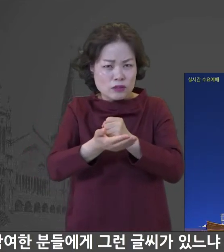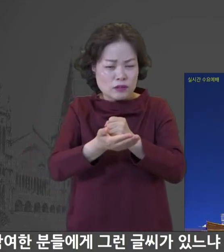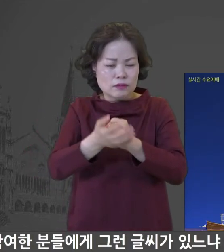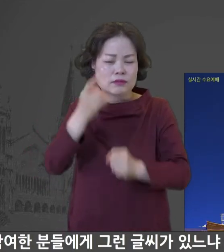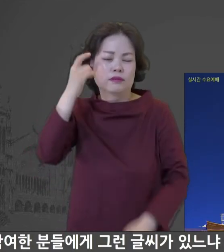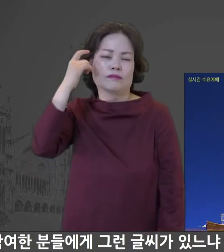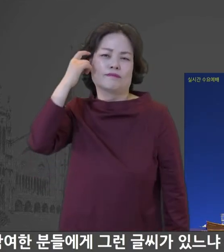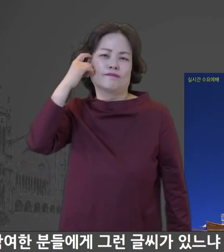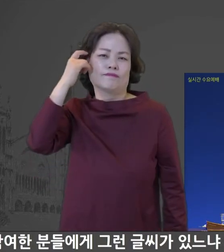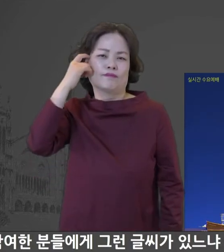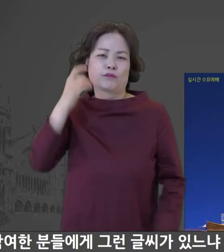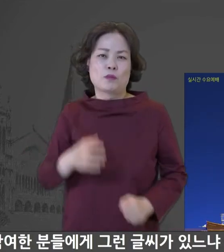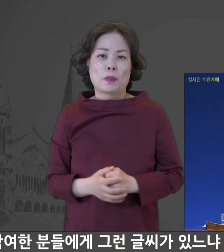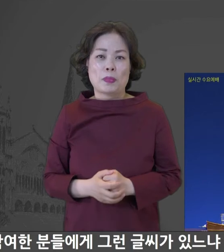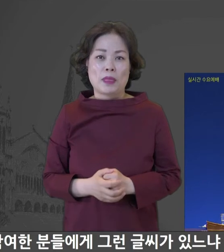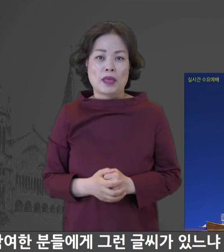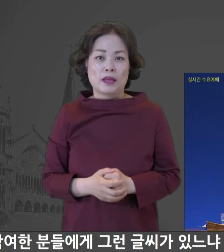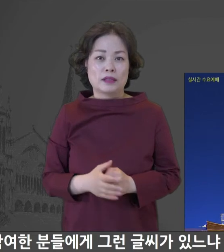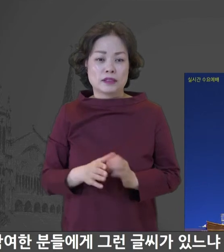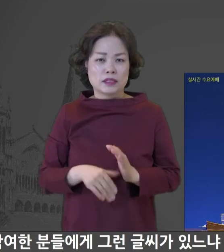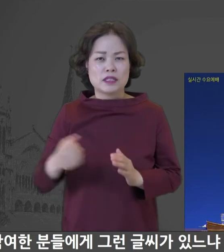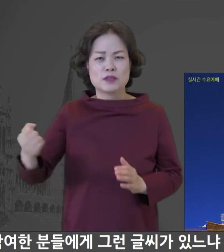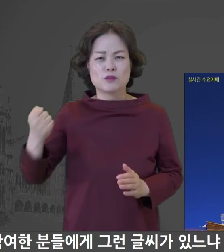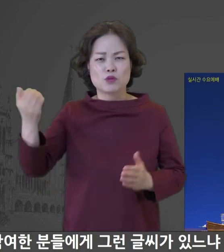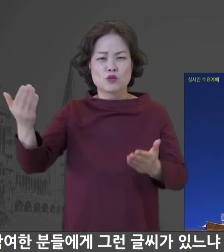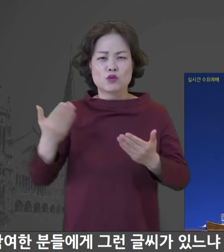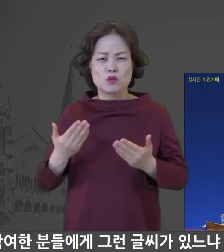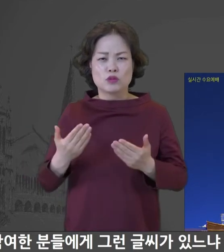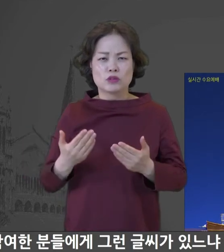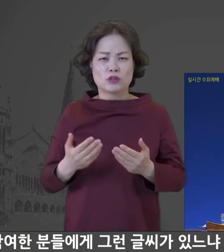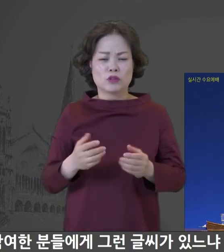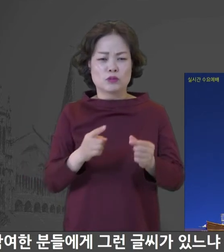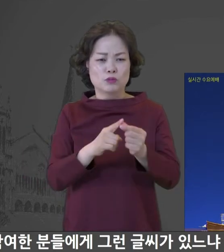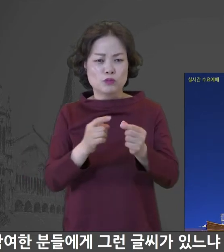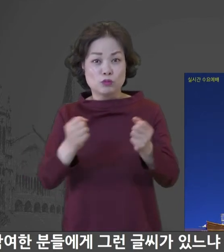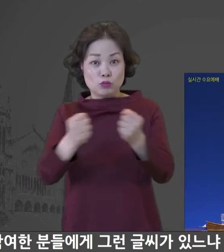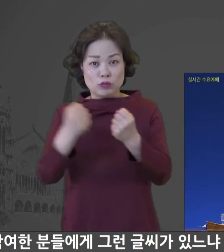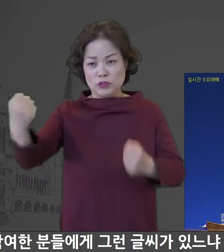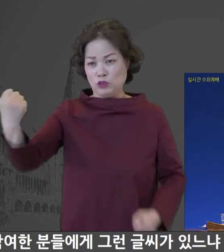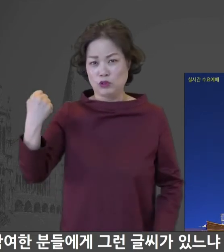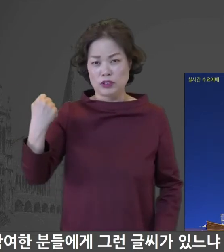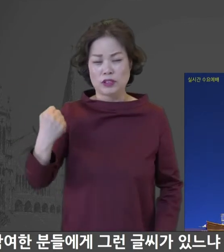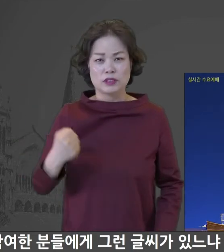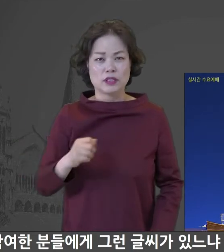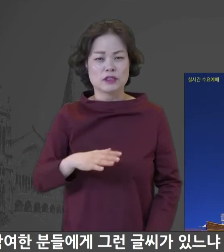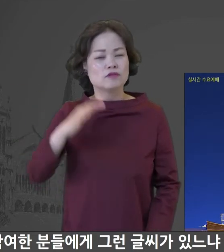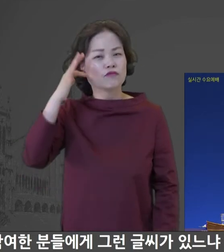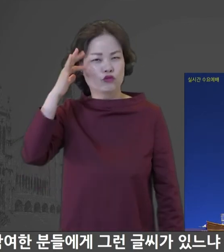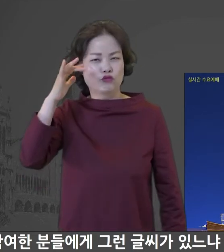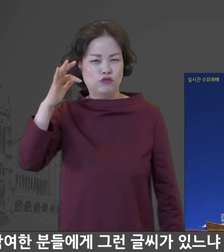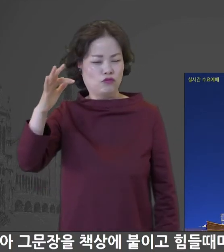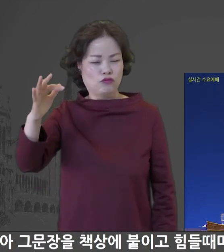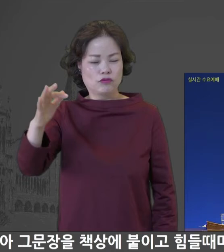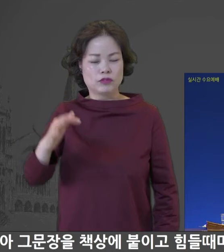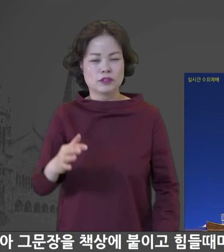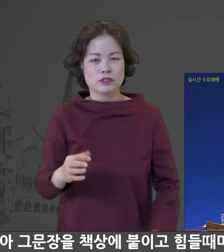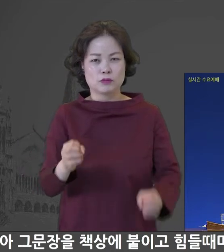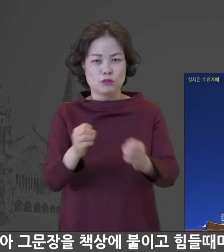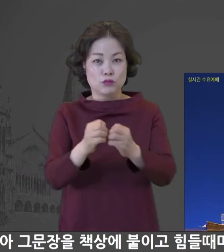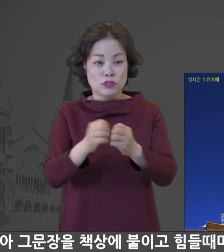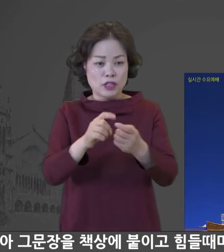봐야 합니다. 그때 저에게 힘을 줬던 그 2문장은 이제는 저에게는 하나의 추억일 뿐 더 이상 그